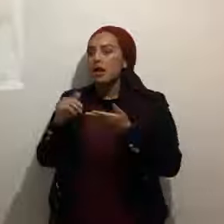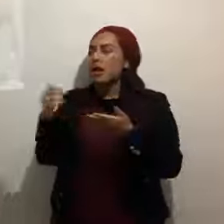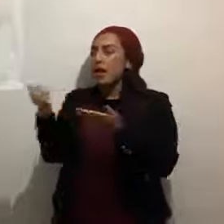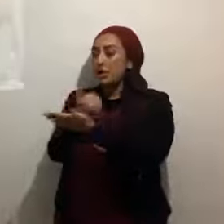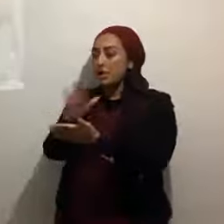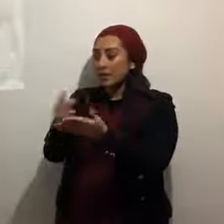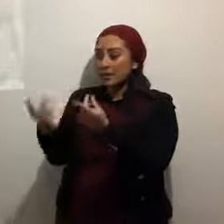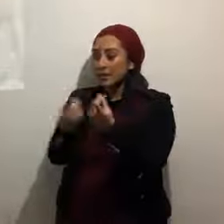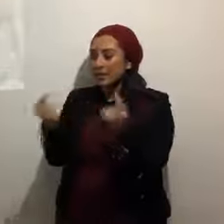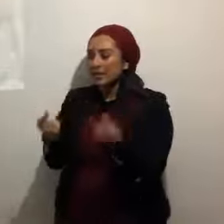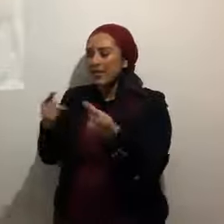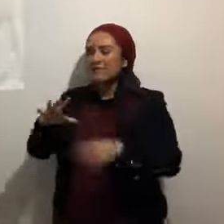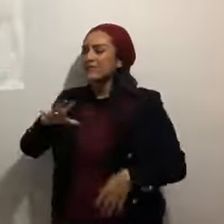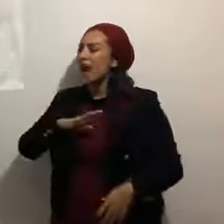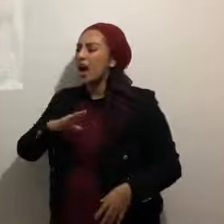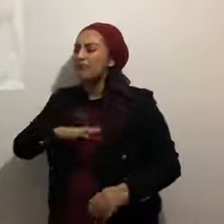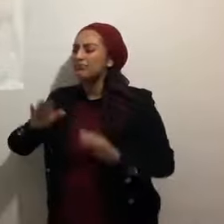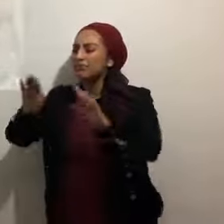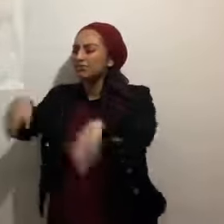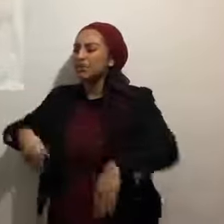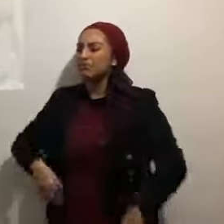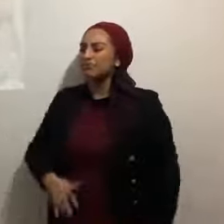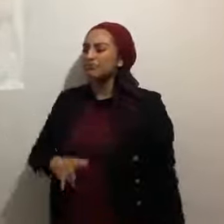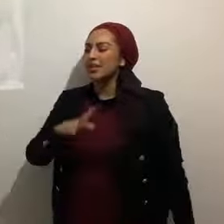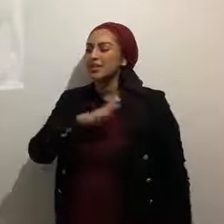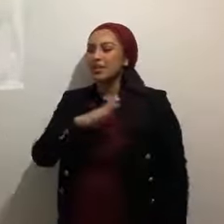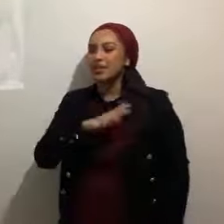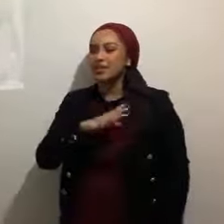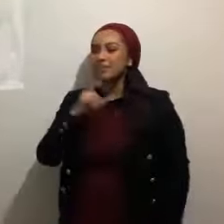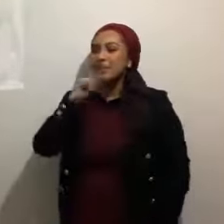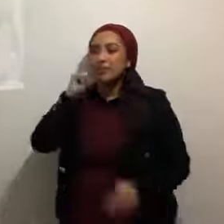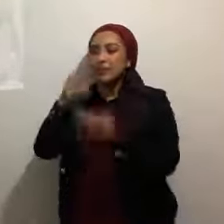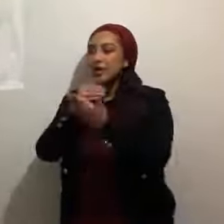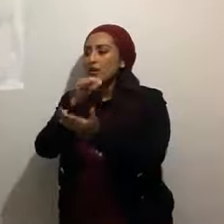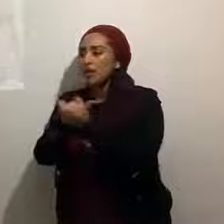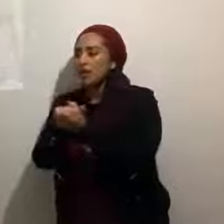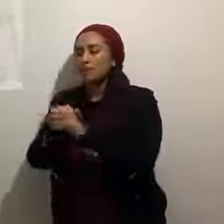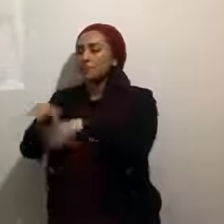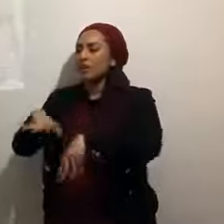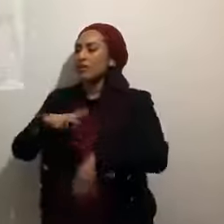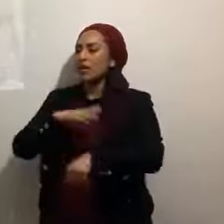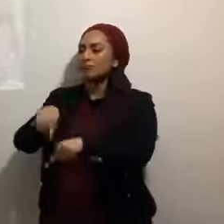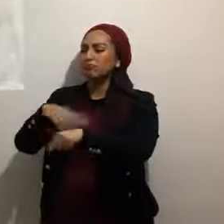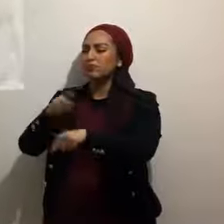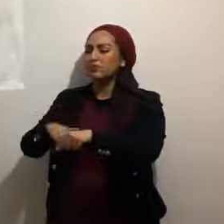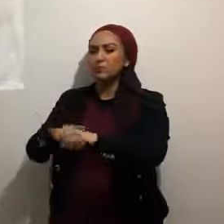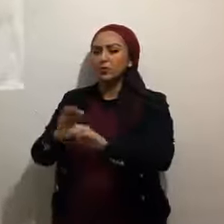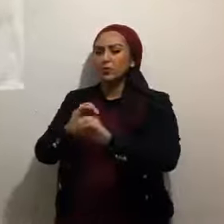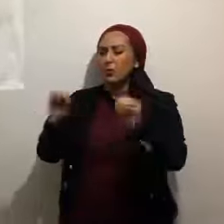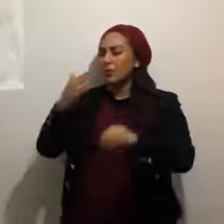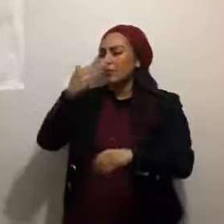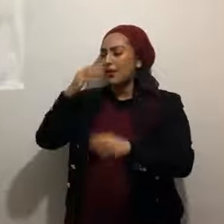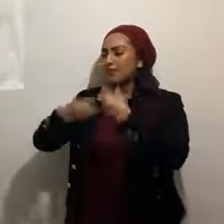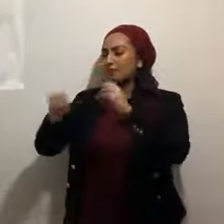es normal, esas perversiones, esas orgías, esas fornicaciones, que es normal, que no tiene nada de malo. No, sí tiene todo de